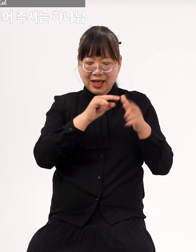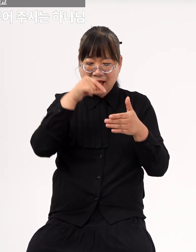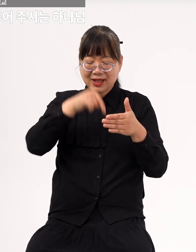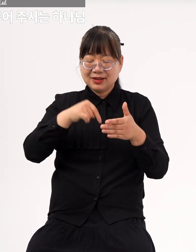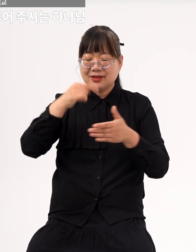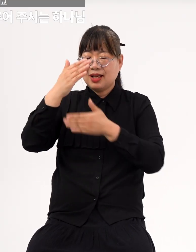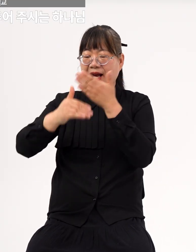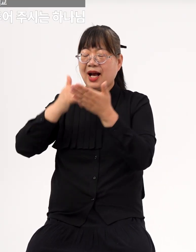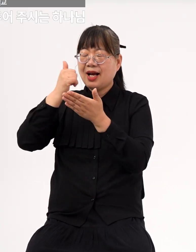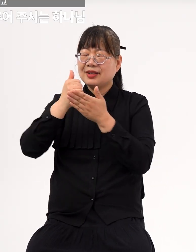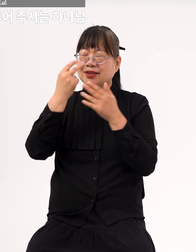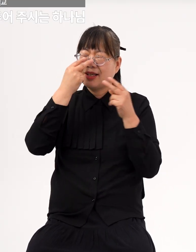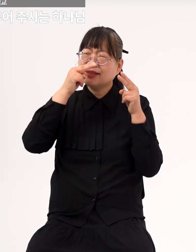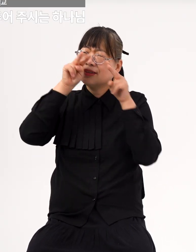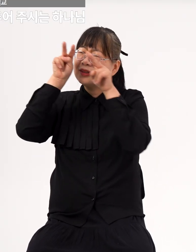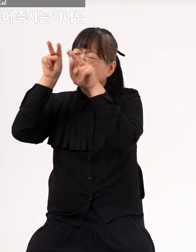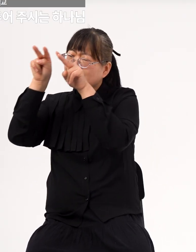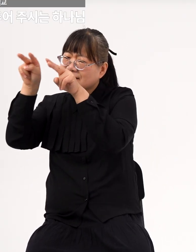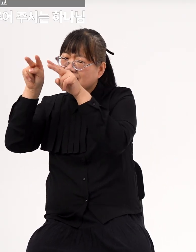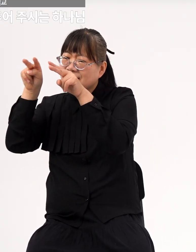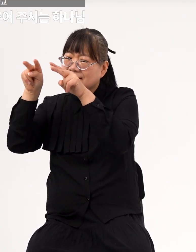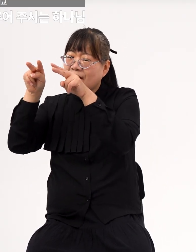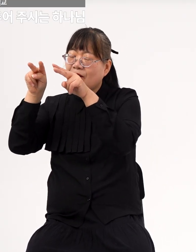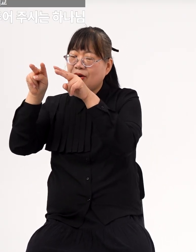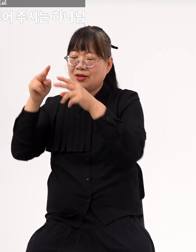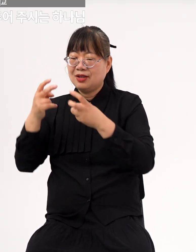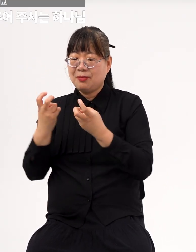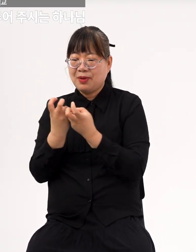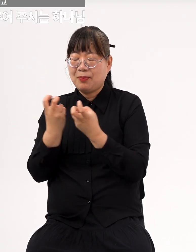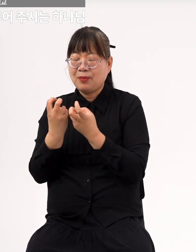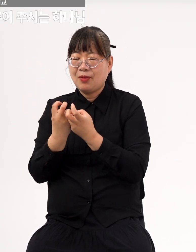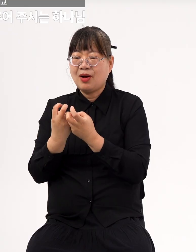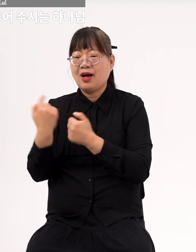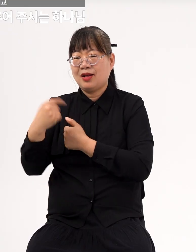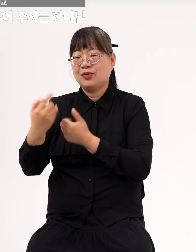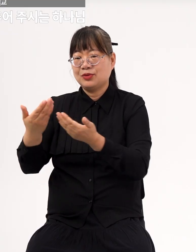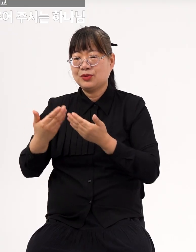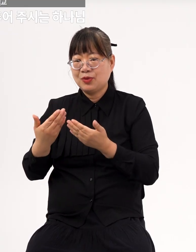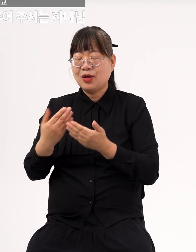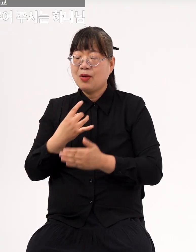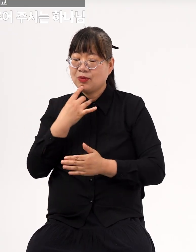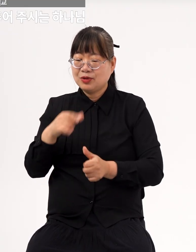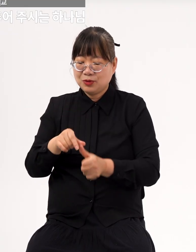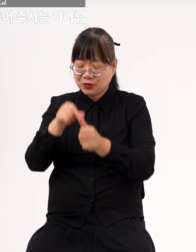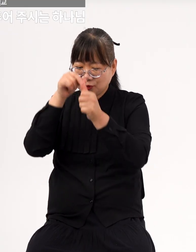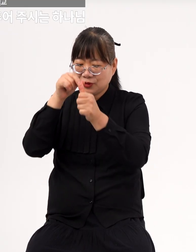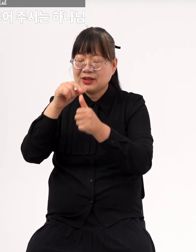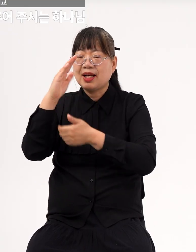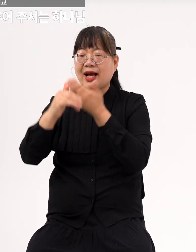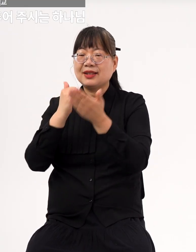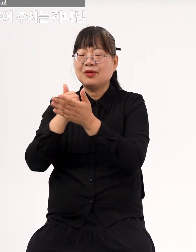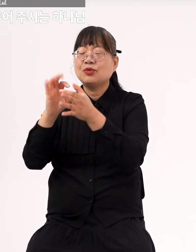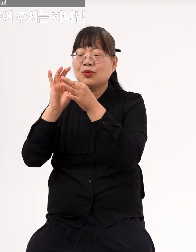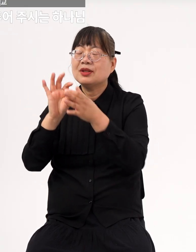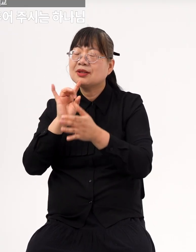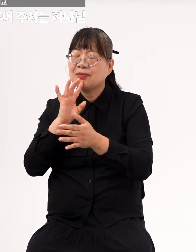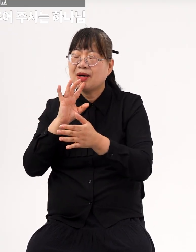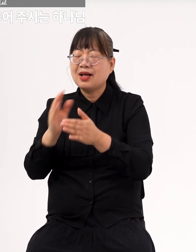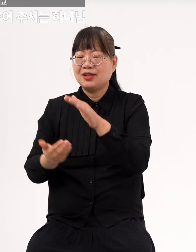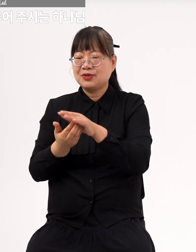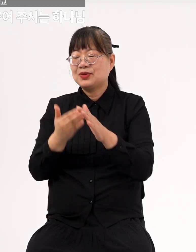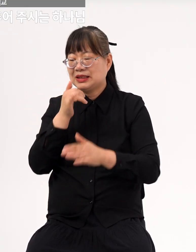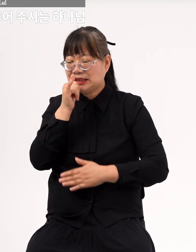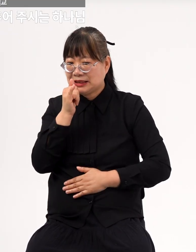하시는가. 오직 구원의 시작과 구원의 완성은 그분을 통해서만 이루어지는 것인가를 한 걸음 한